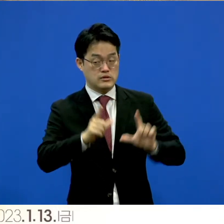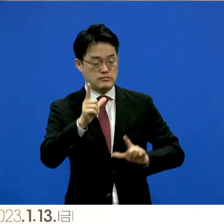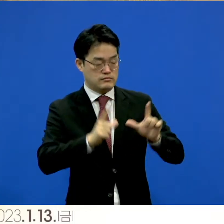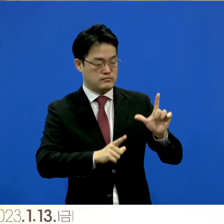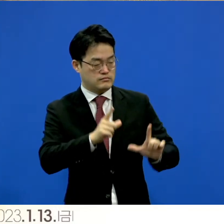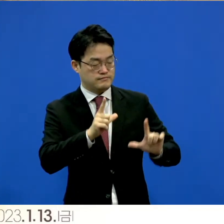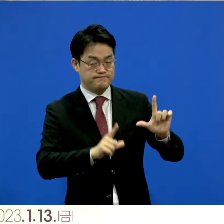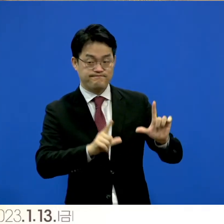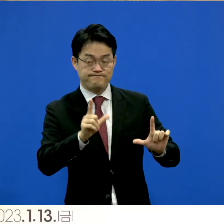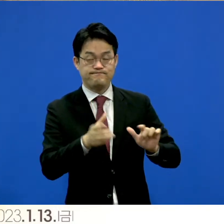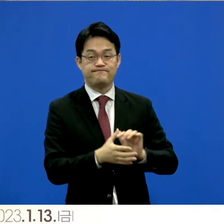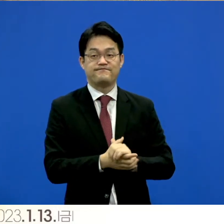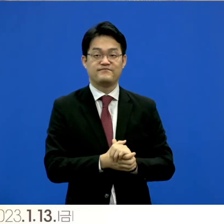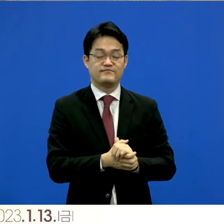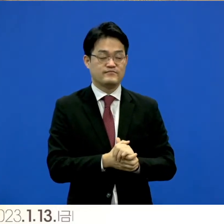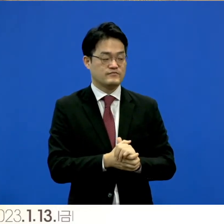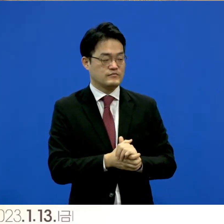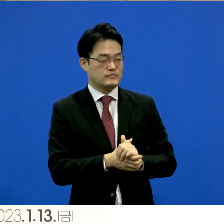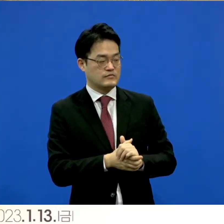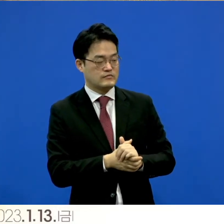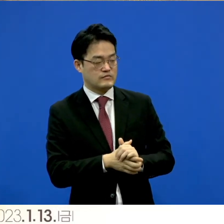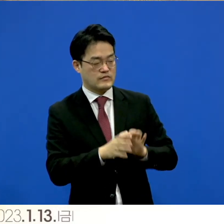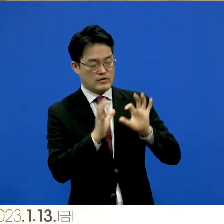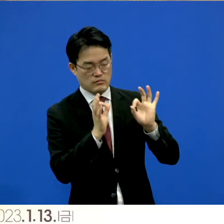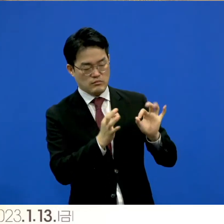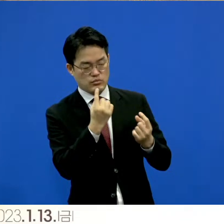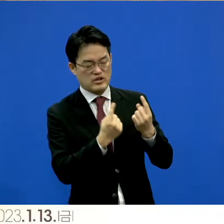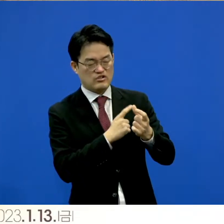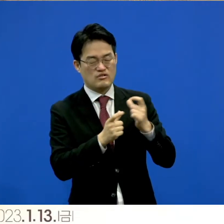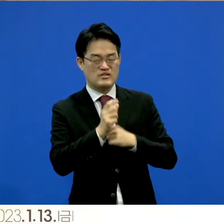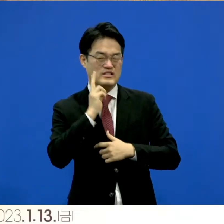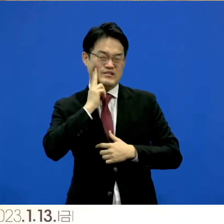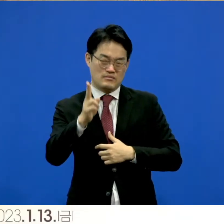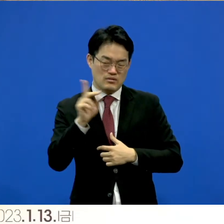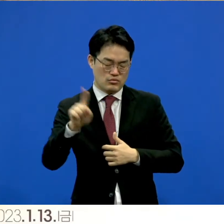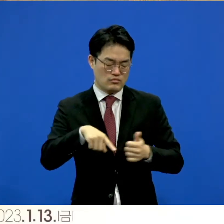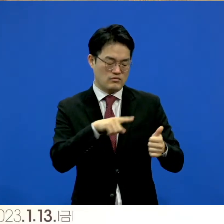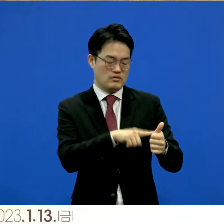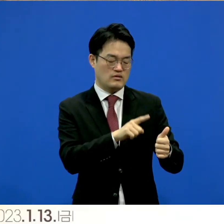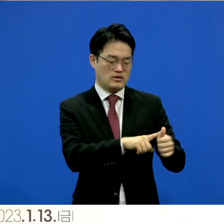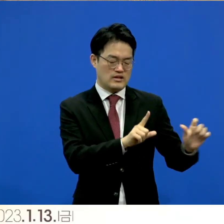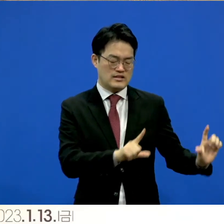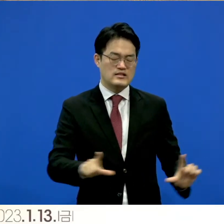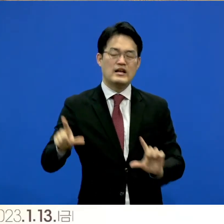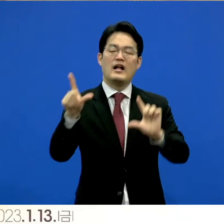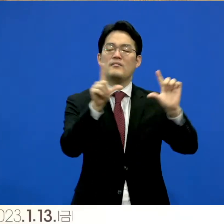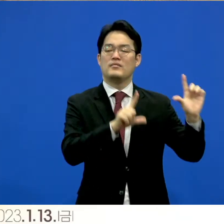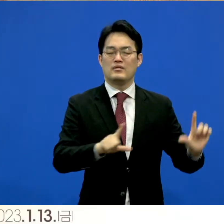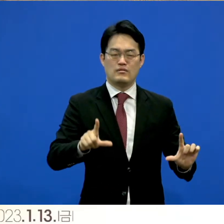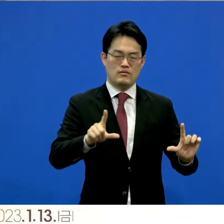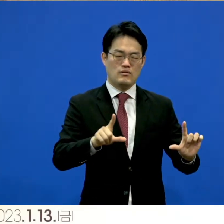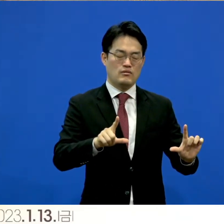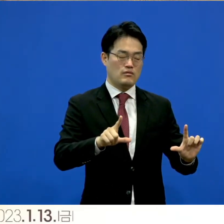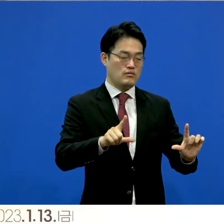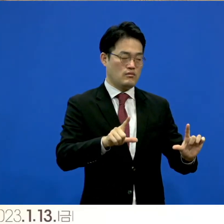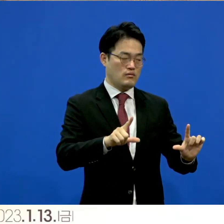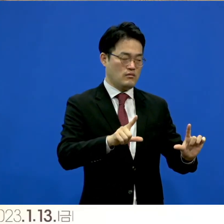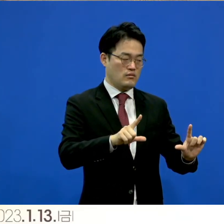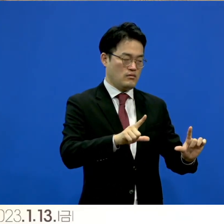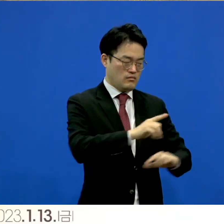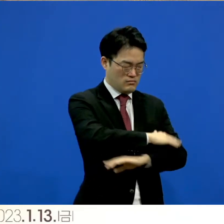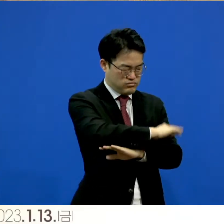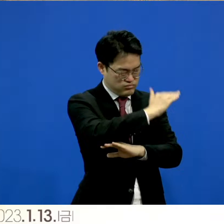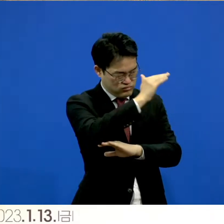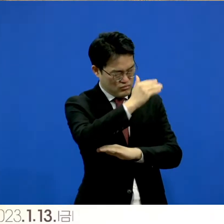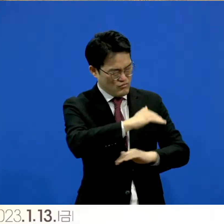외형적으로 풍기는 그 모습보다 더 심각한 것은 그 인생 자체가 누더기가 된 것입니다. 아버지를 떠난